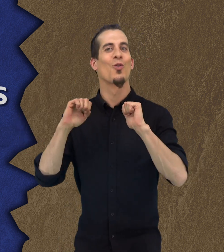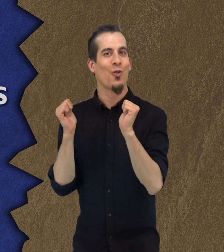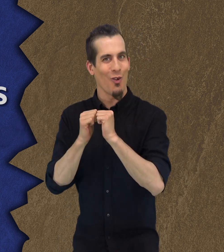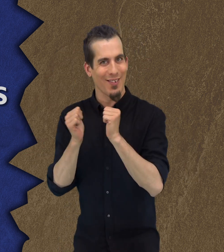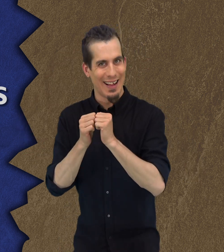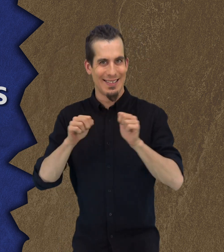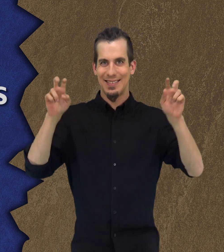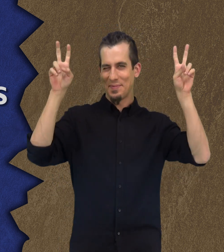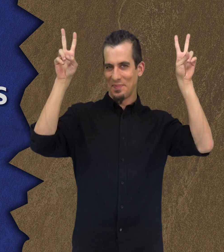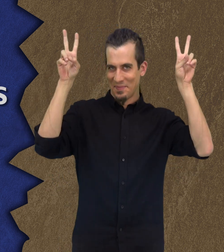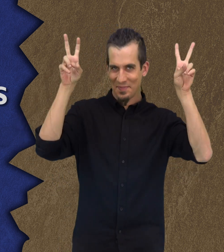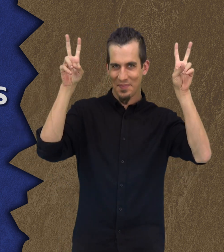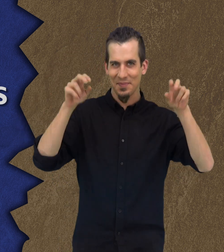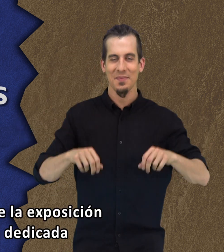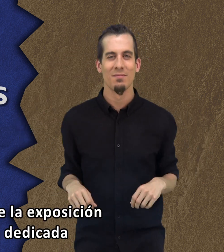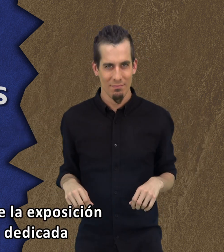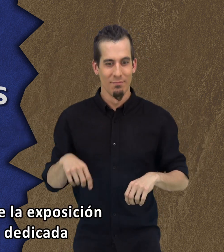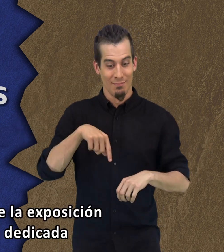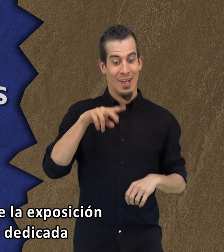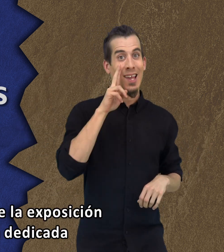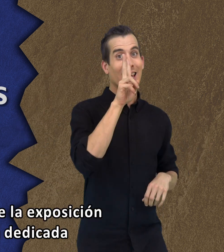meteoritos y rocas